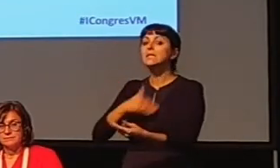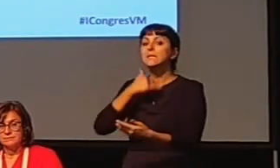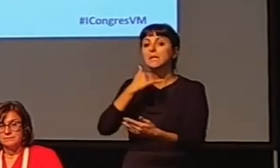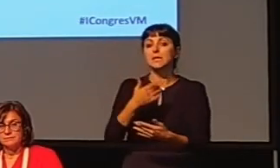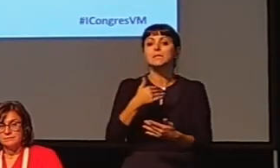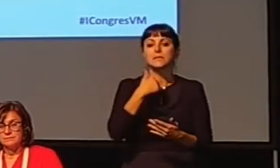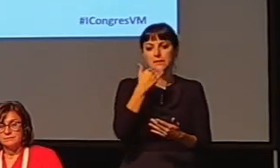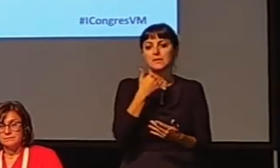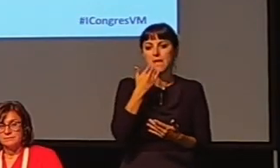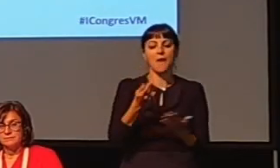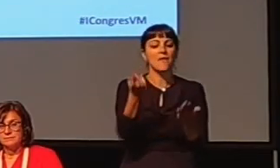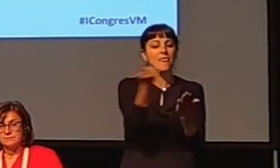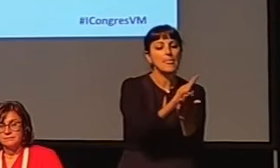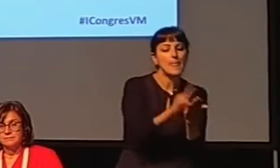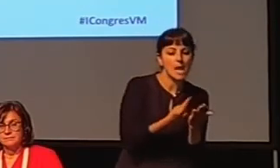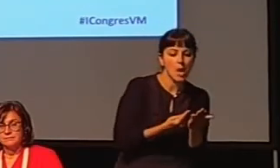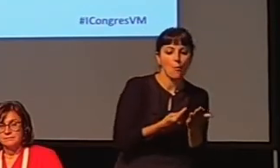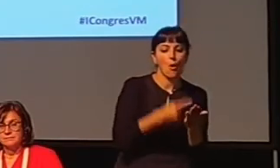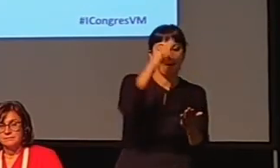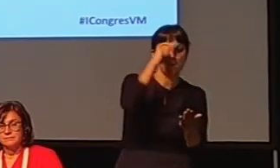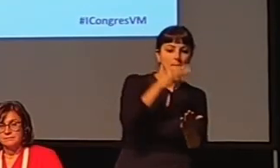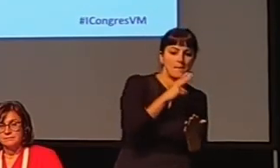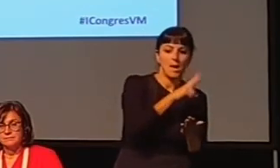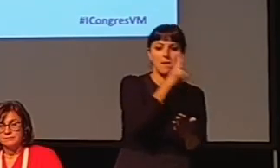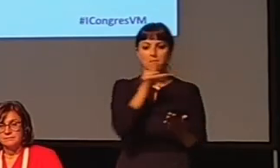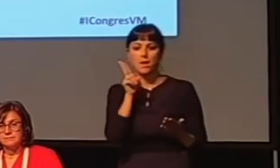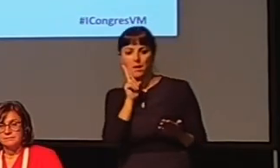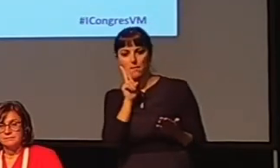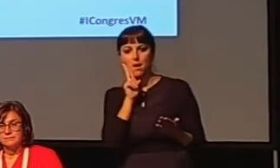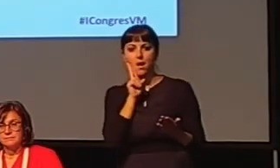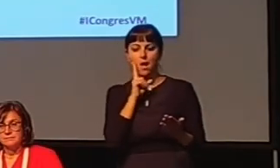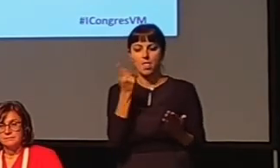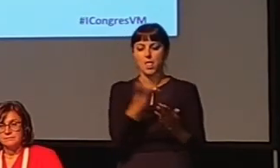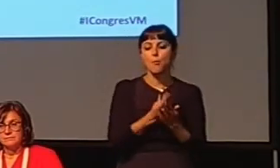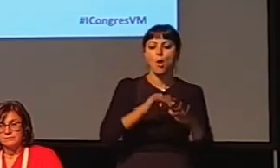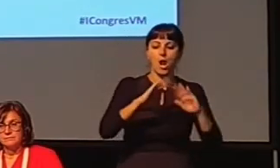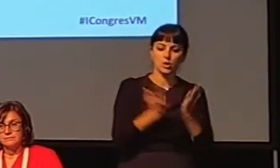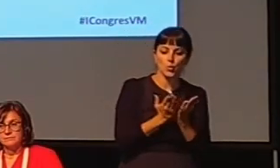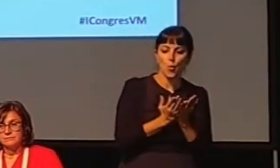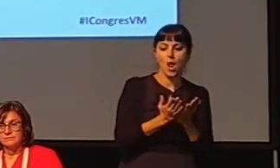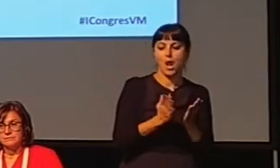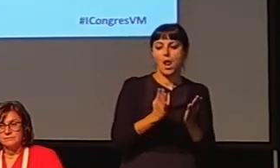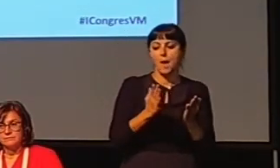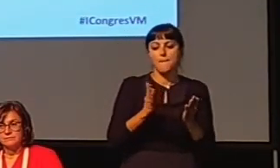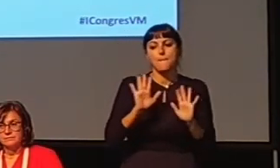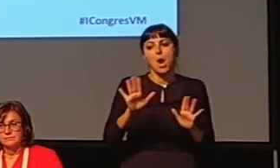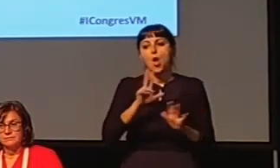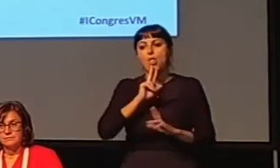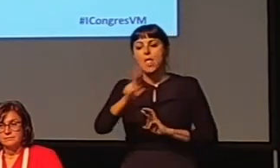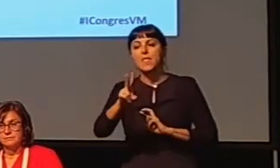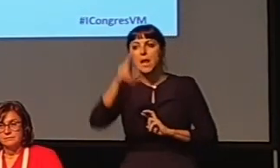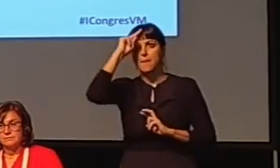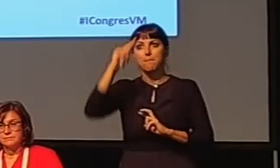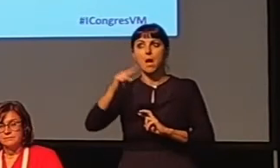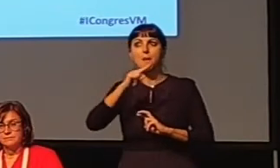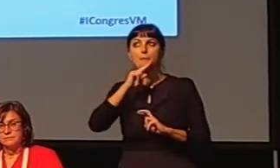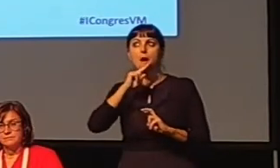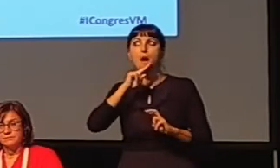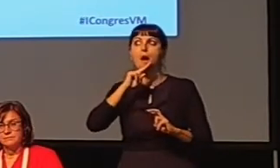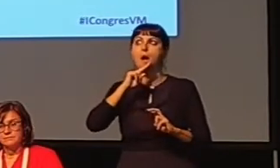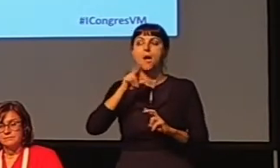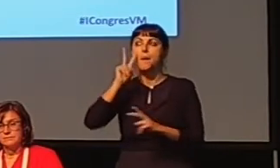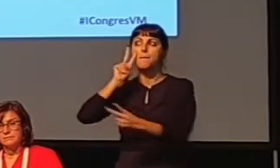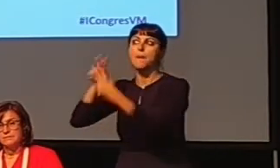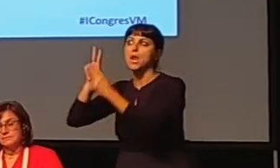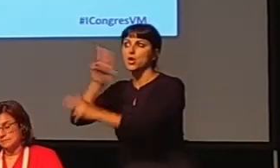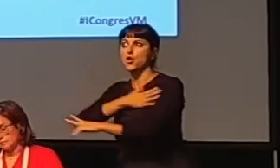el colegio donde está el papá y la mamá, no pueden decir que al papá no, bueno, pues no lo quieren ver o no lo quieren, porque saben que ese dibujo va a acabar en manos del